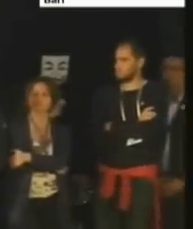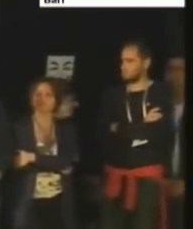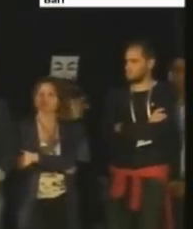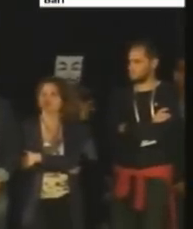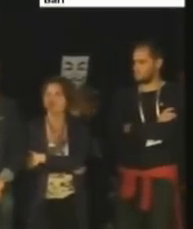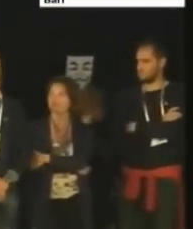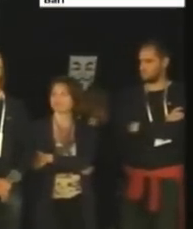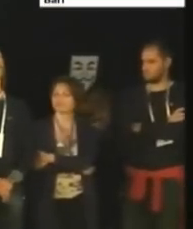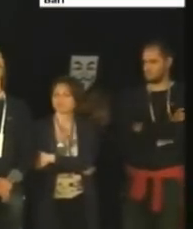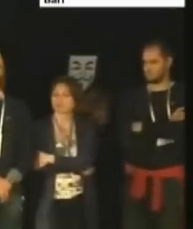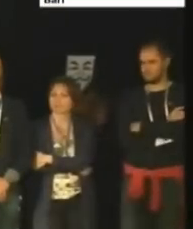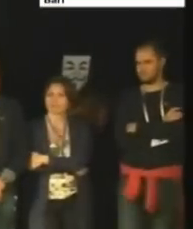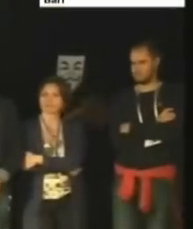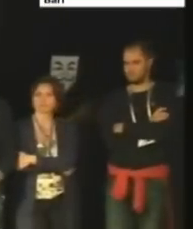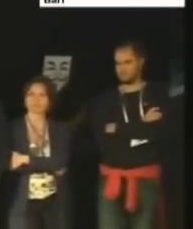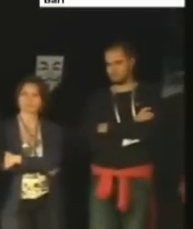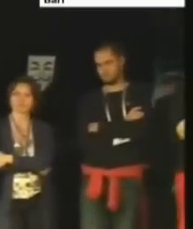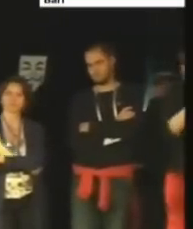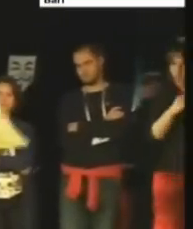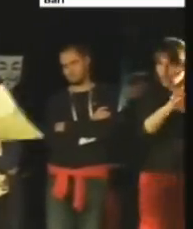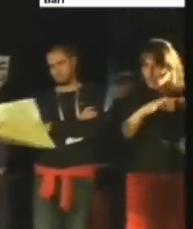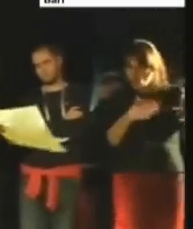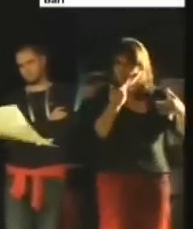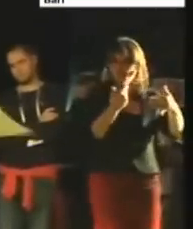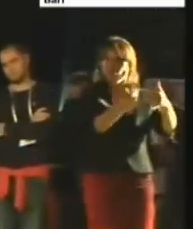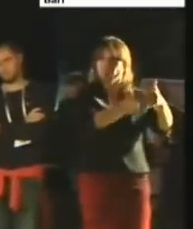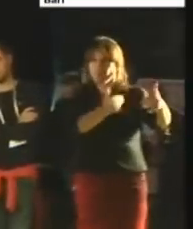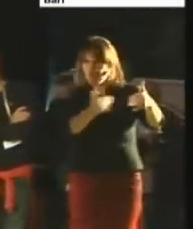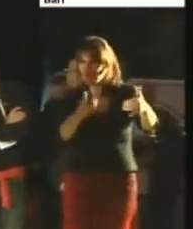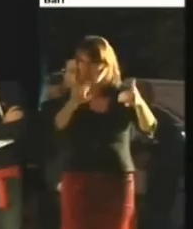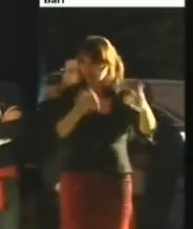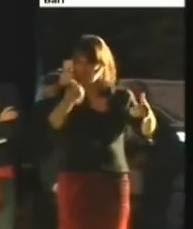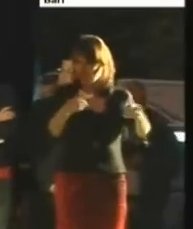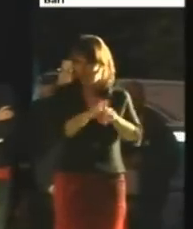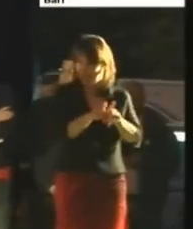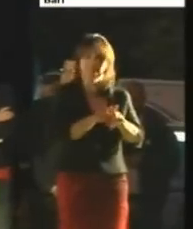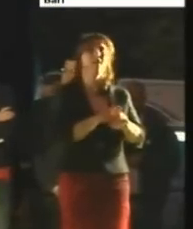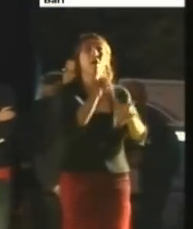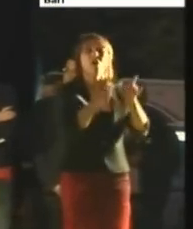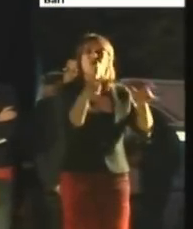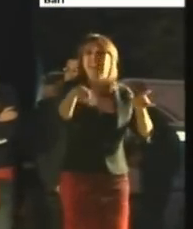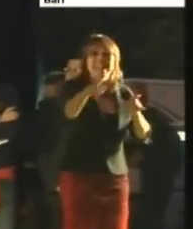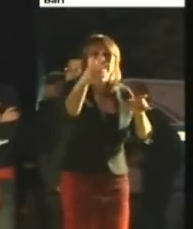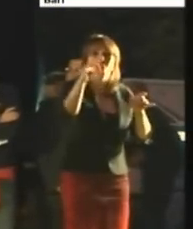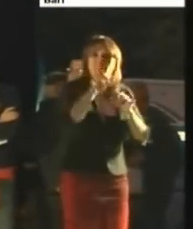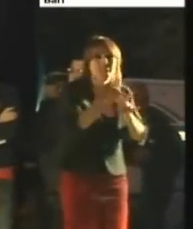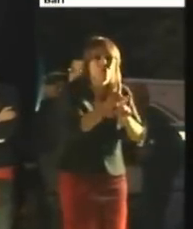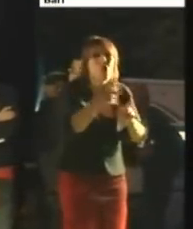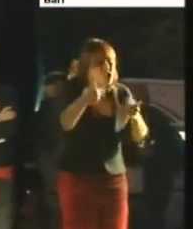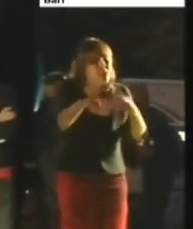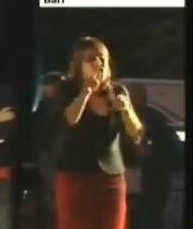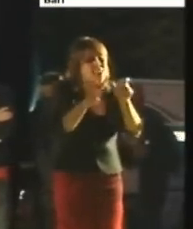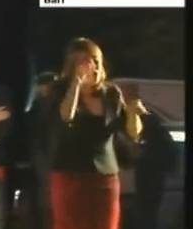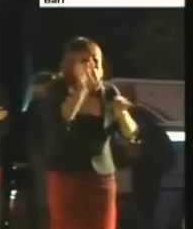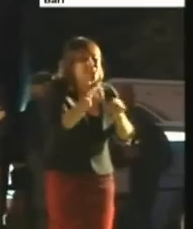partecipare a noi. Non lo fanno per i cittadini, perché se facessero delle leggi per i cittadini io non diremmo niente, saremmo d'accordo.